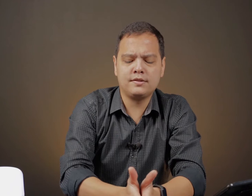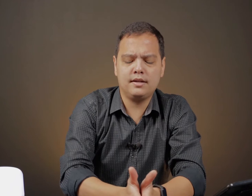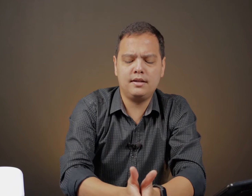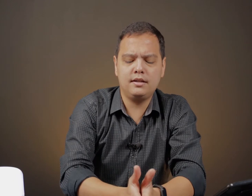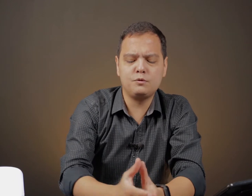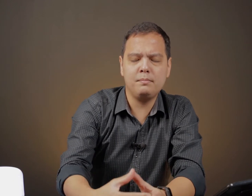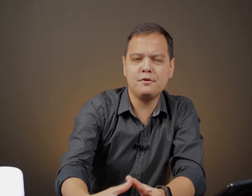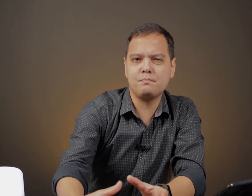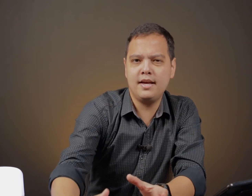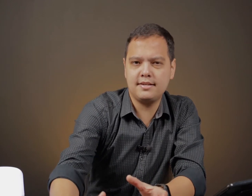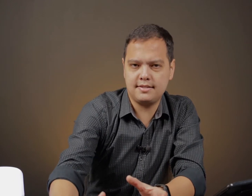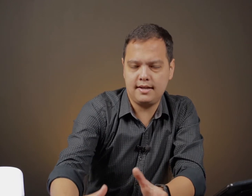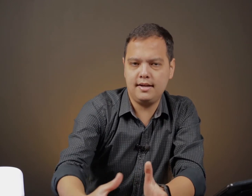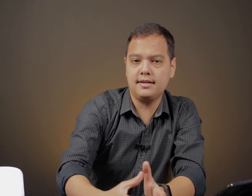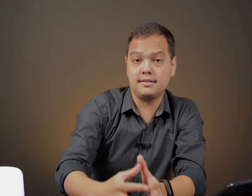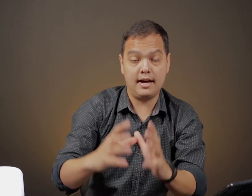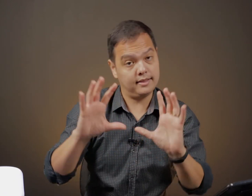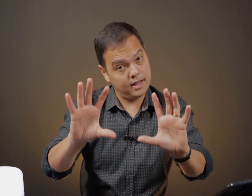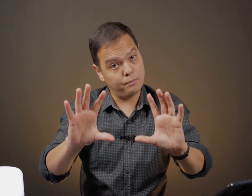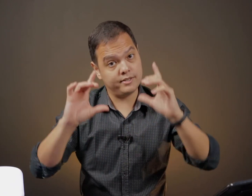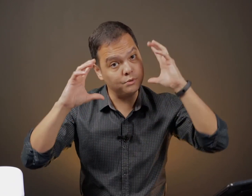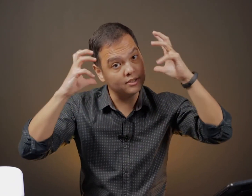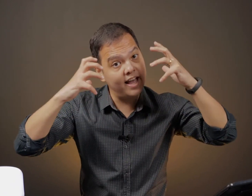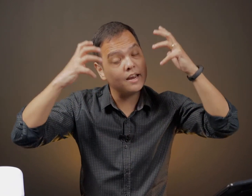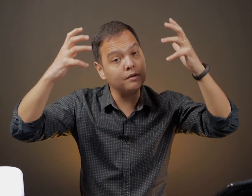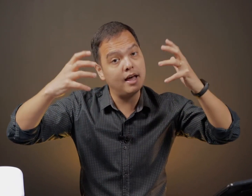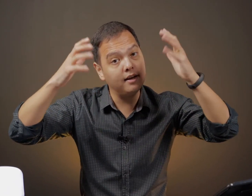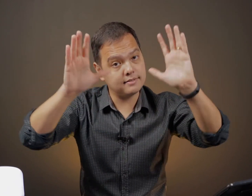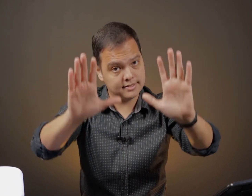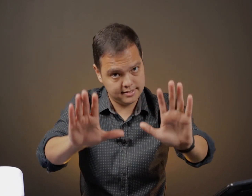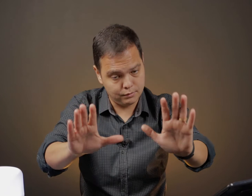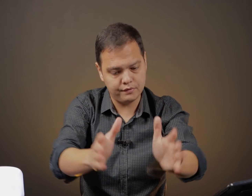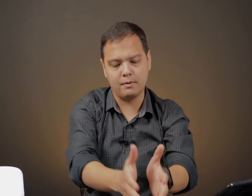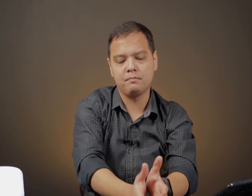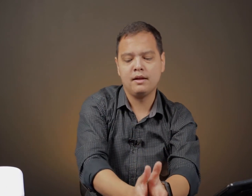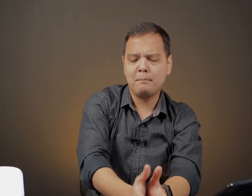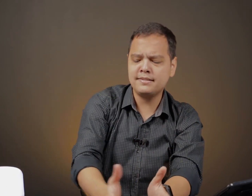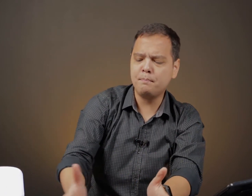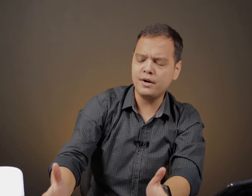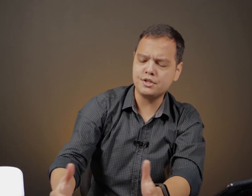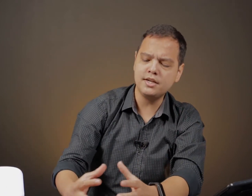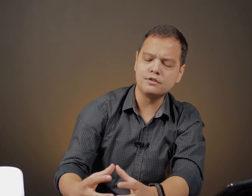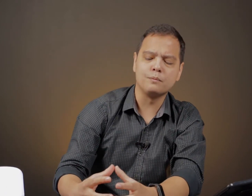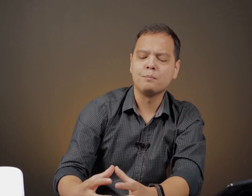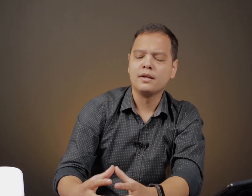mostra que nos primeiros meses da criança tem o processo do cérebro dela ainda estar se desenvolvendo. Mas depois disso,